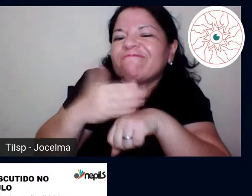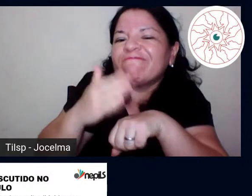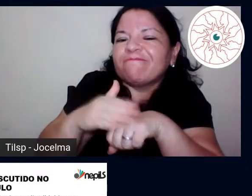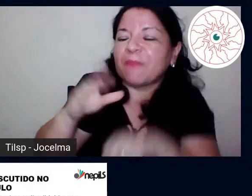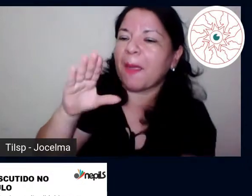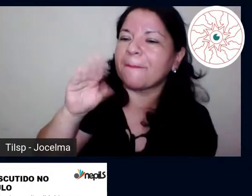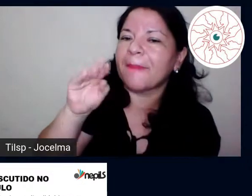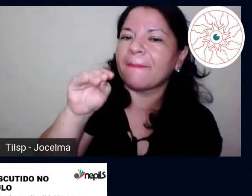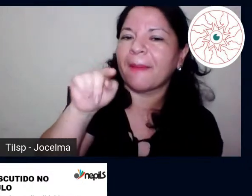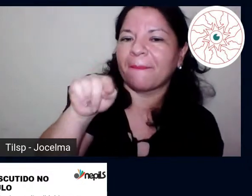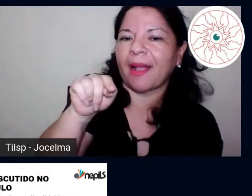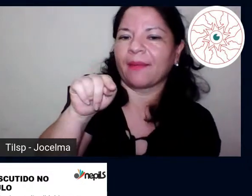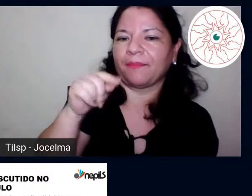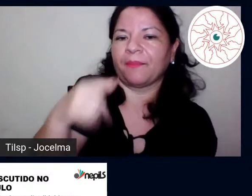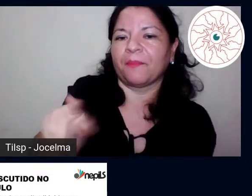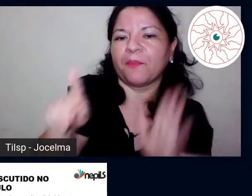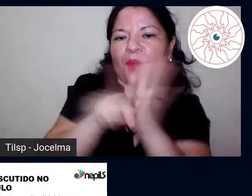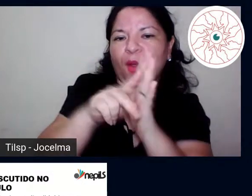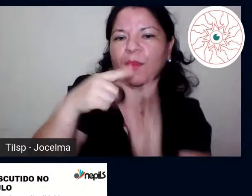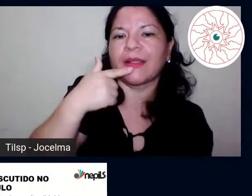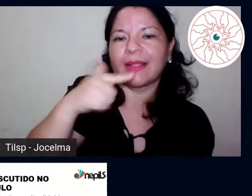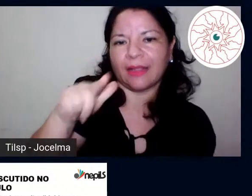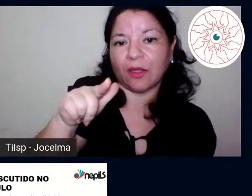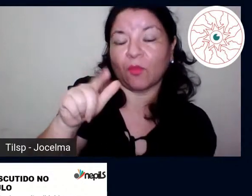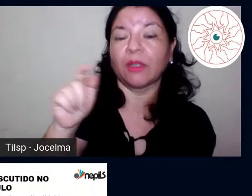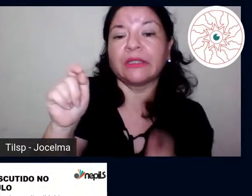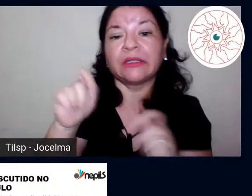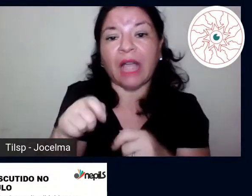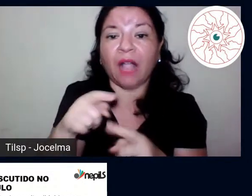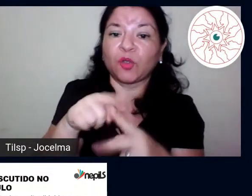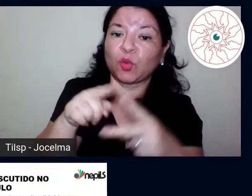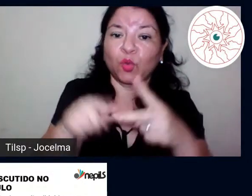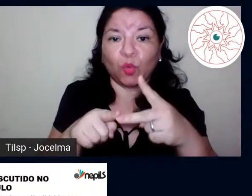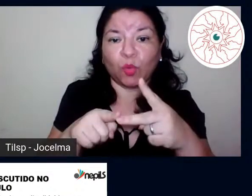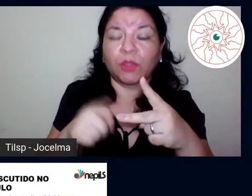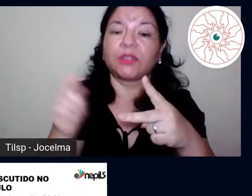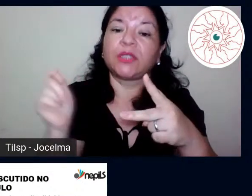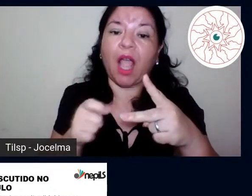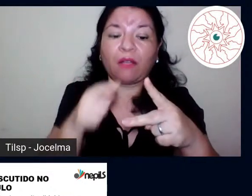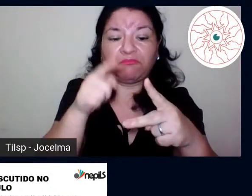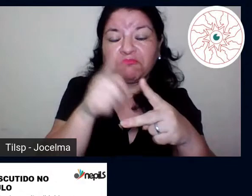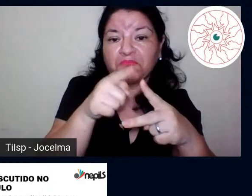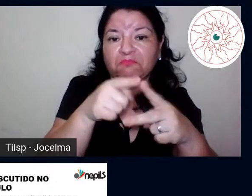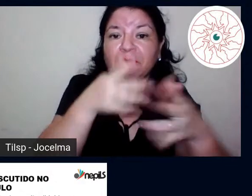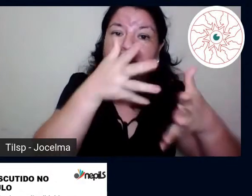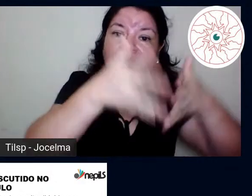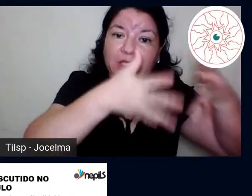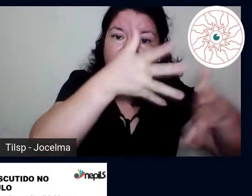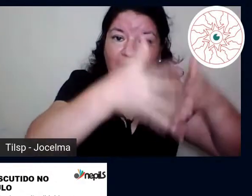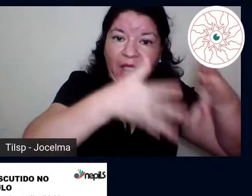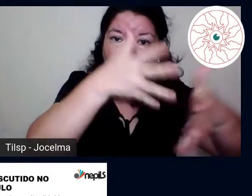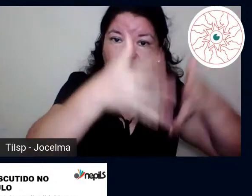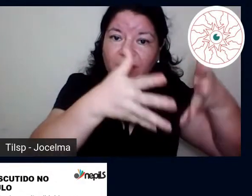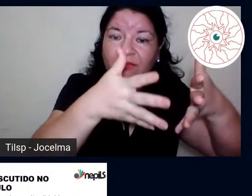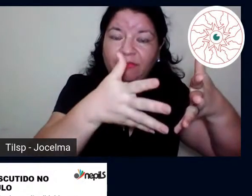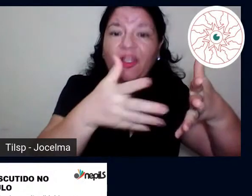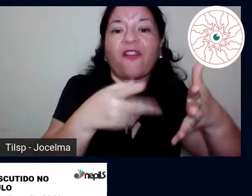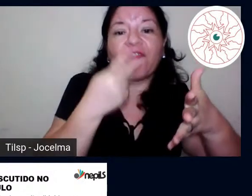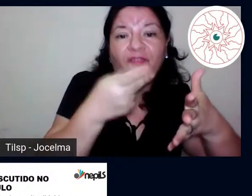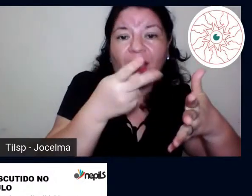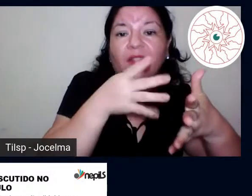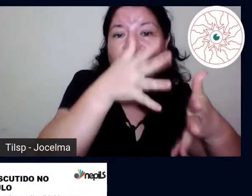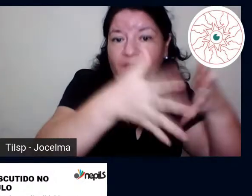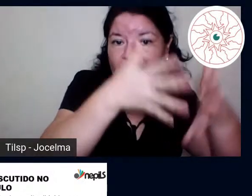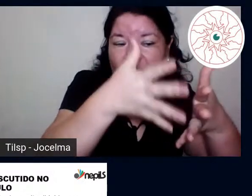essa essa modalidade então pode ser sinalizada, se for língua de sinais, né, ou uma fala sinalizada e